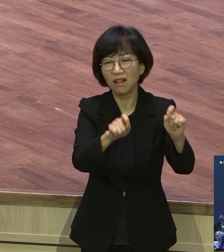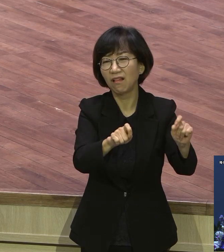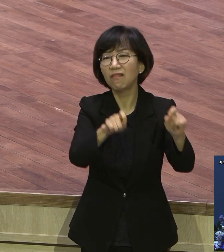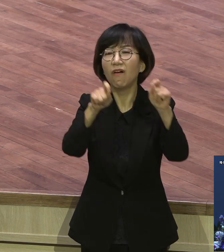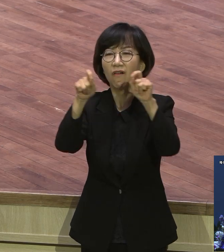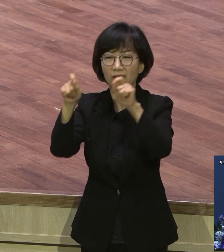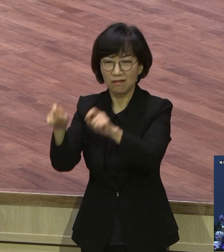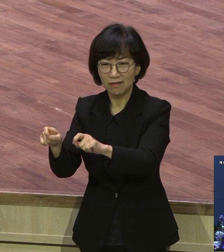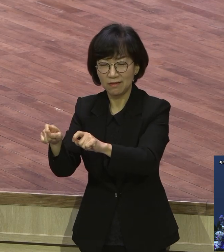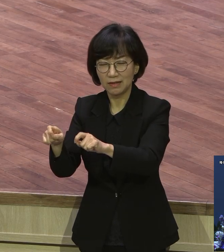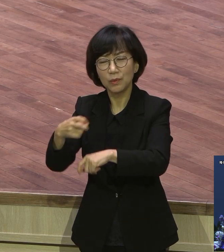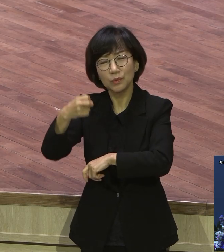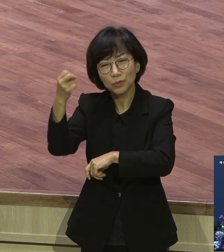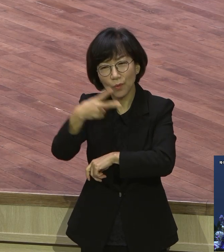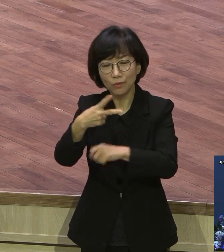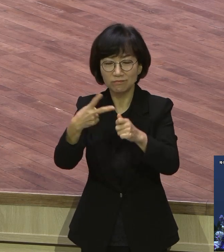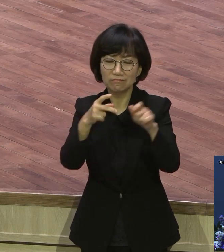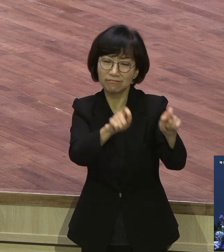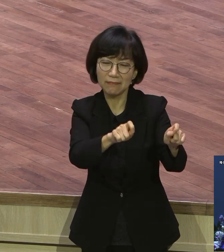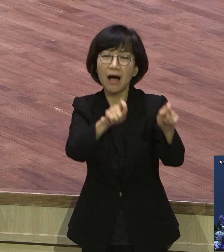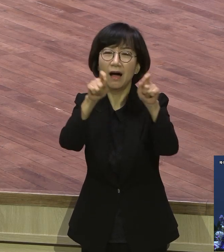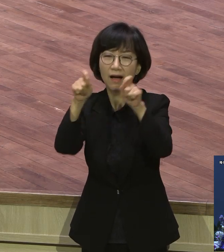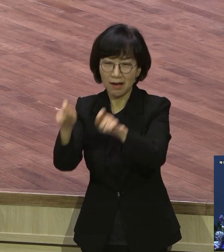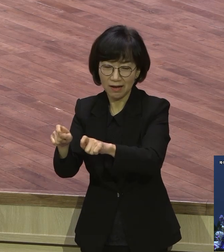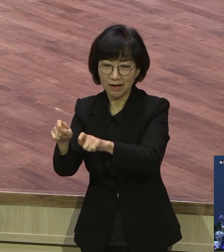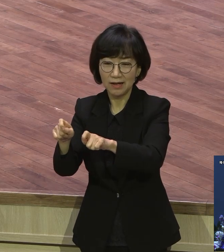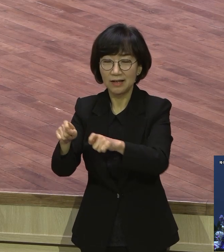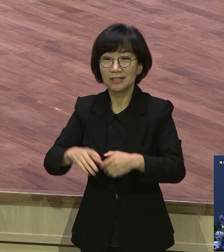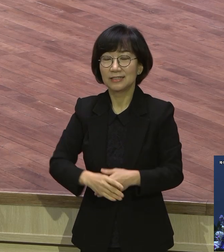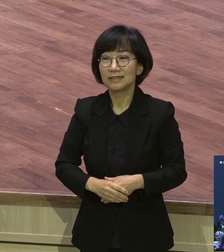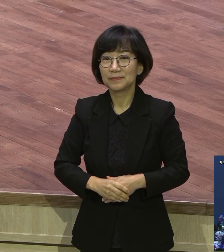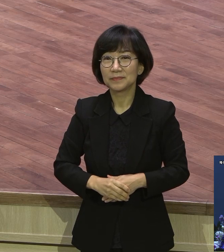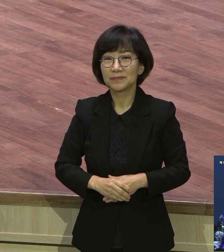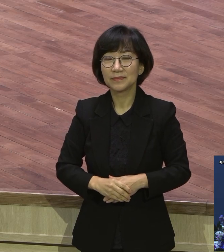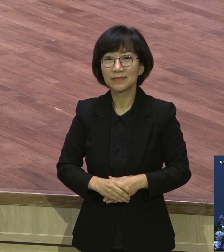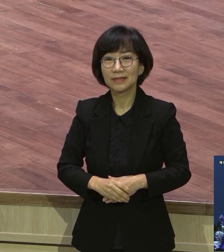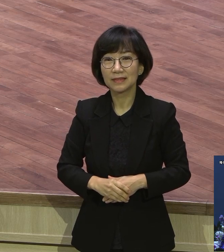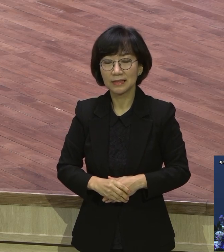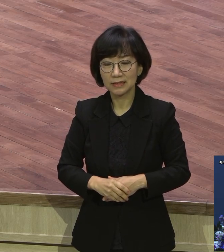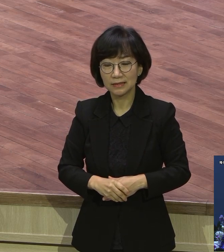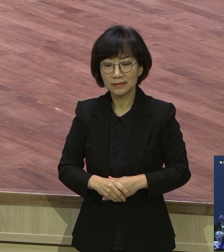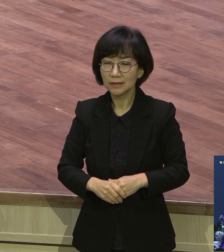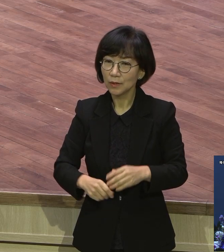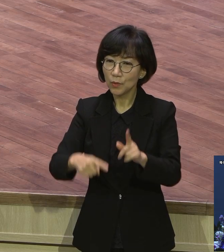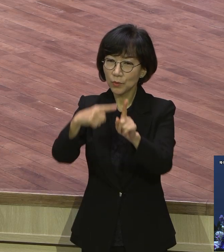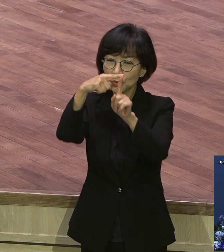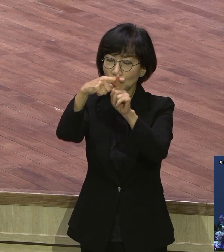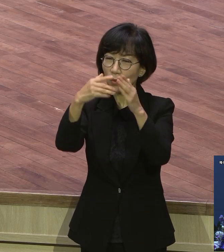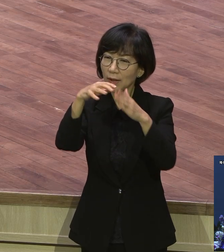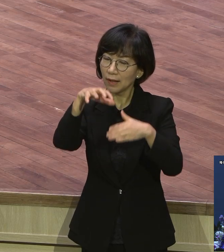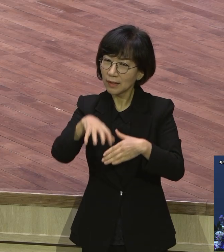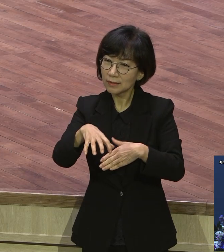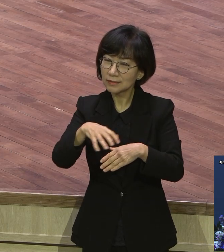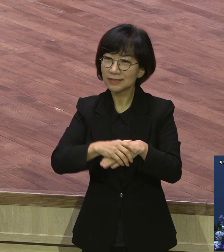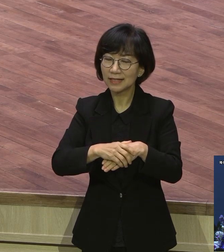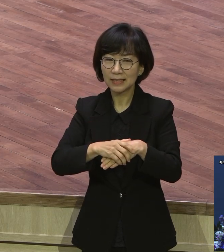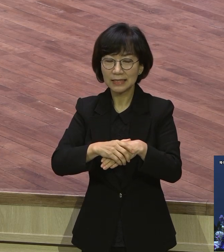연기가 되어졌습니다. 우리 교회도 아마 빠르면 4월